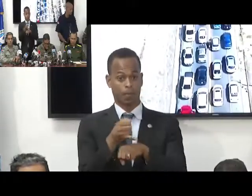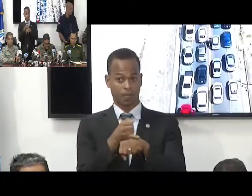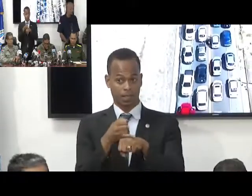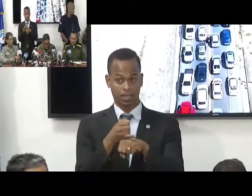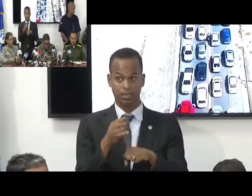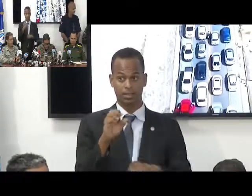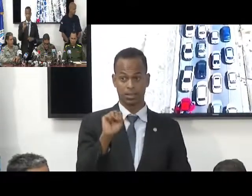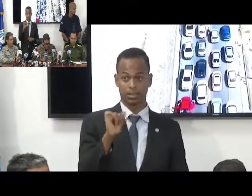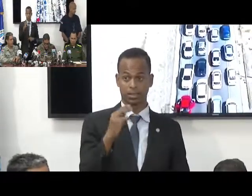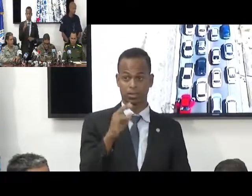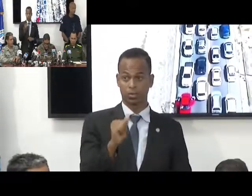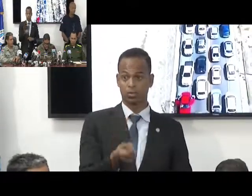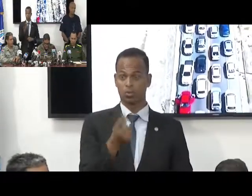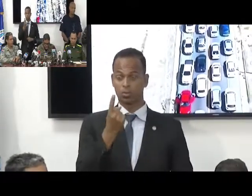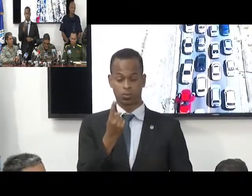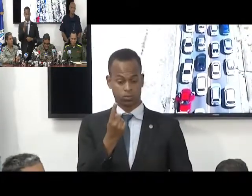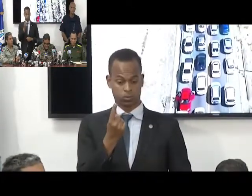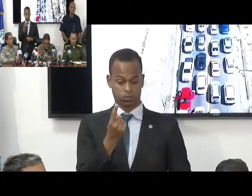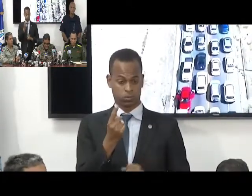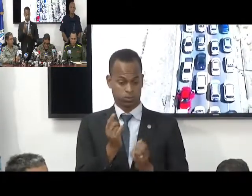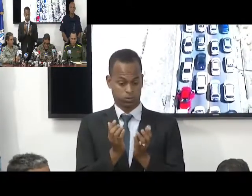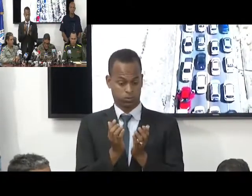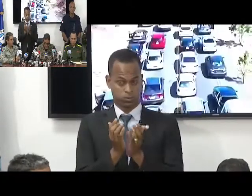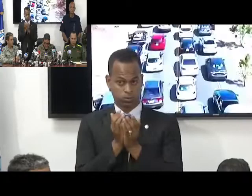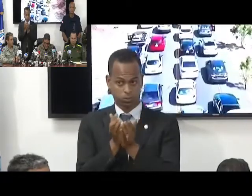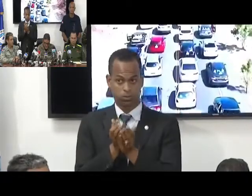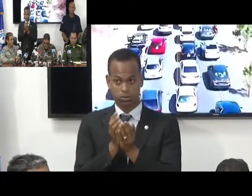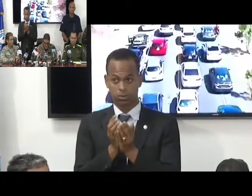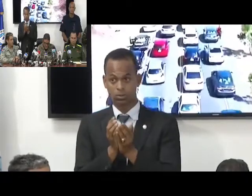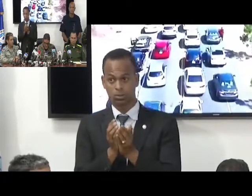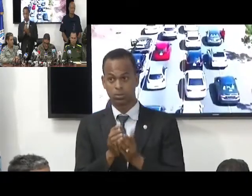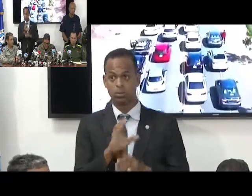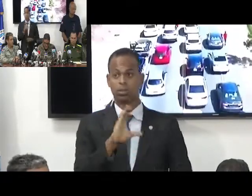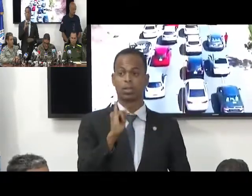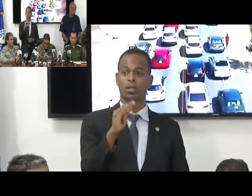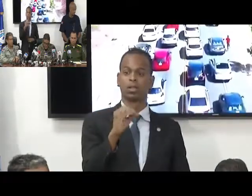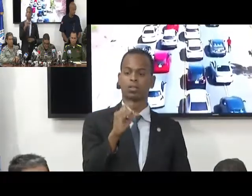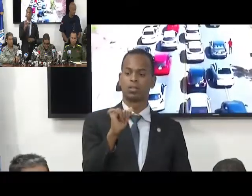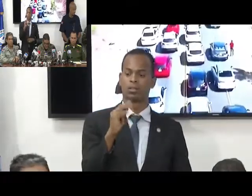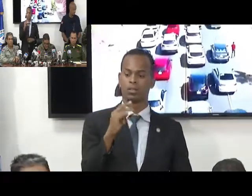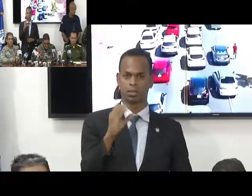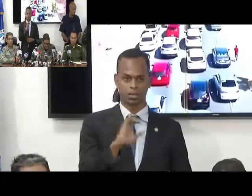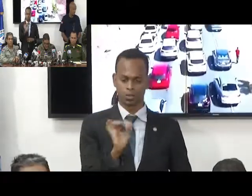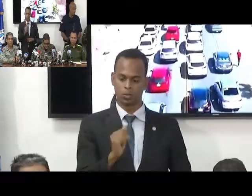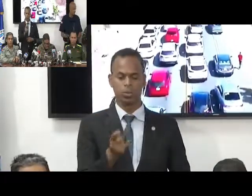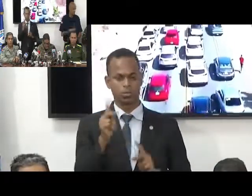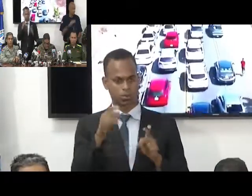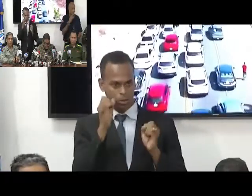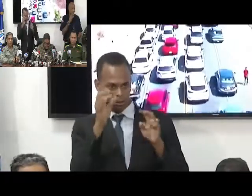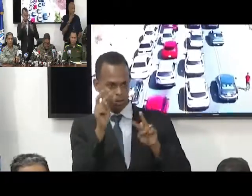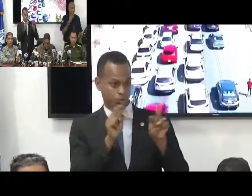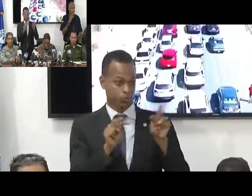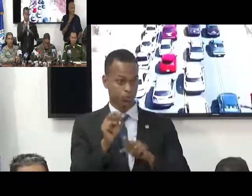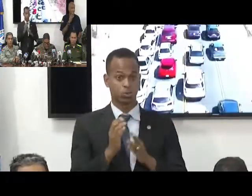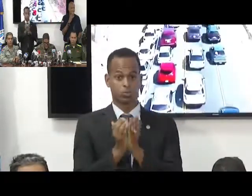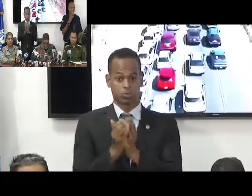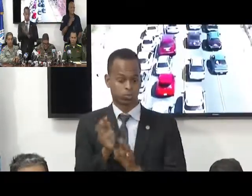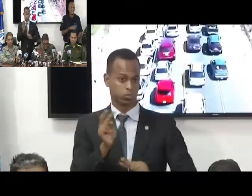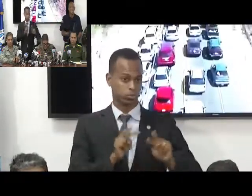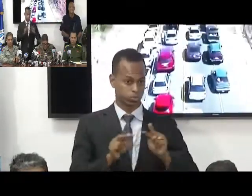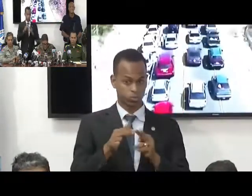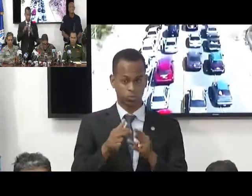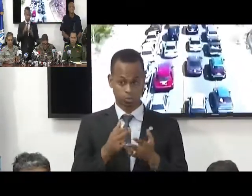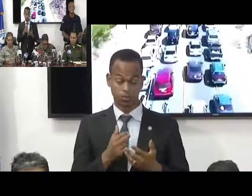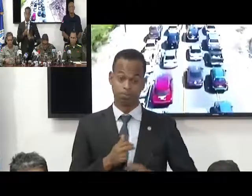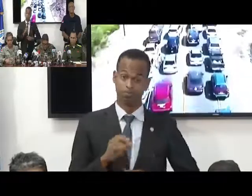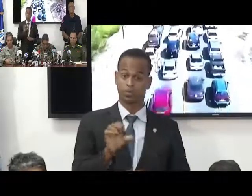Saona, un guardacosta y una lancha interceptora; en Cayo Levantado, un guardacosta y una lancha interceptora; en Bahía de las